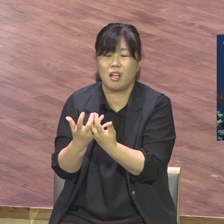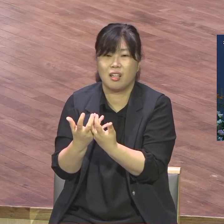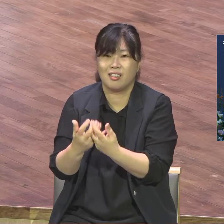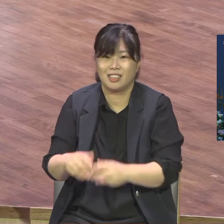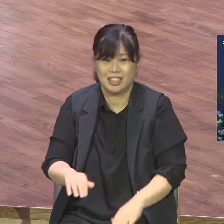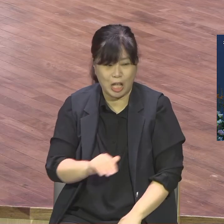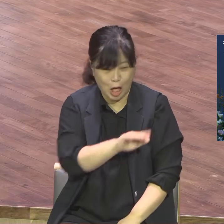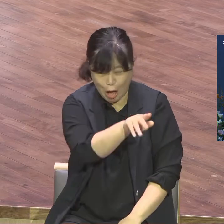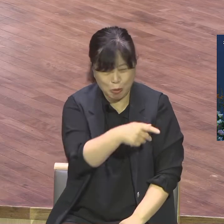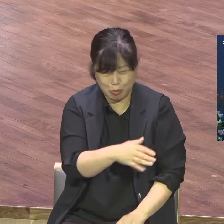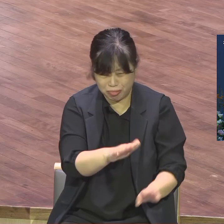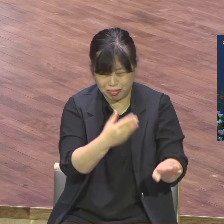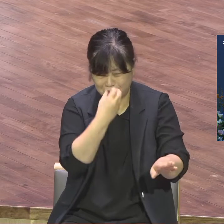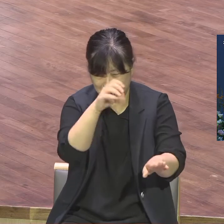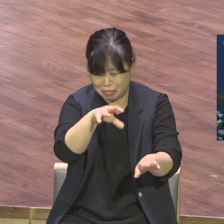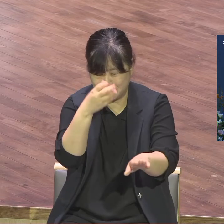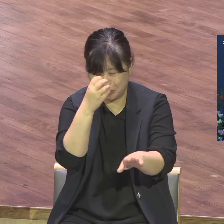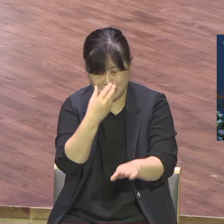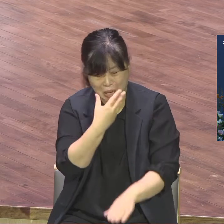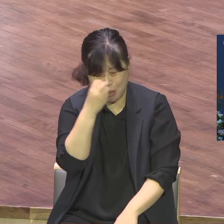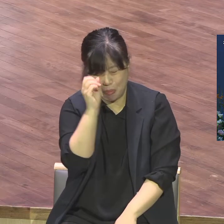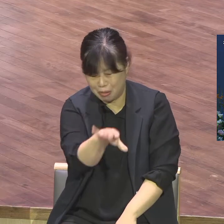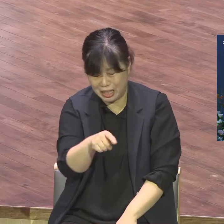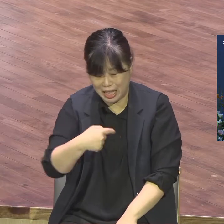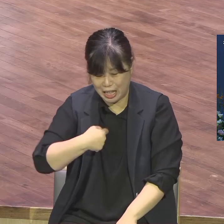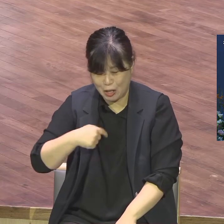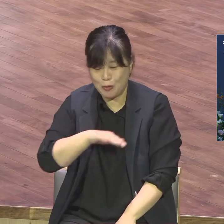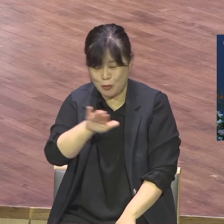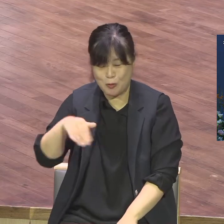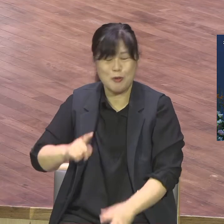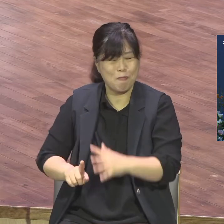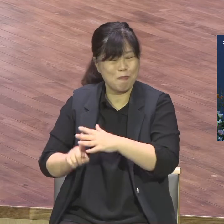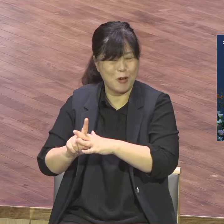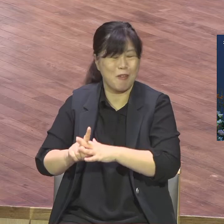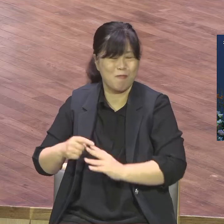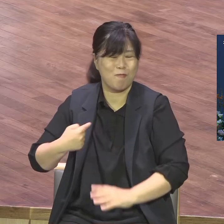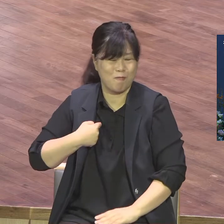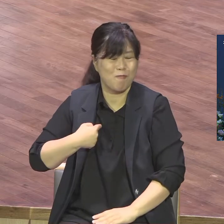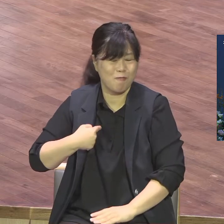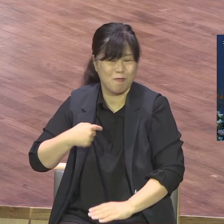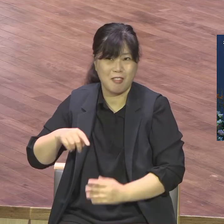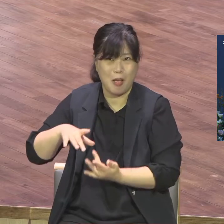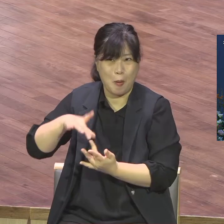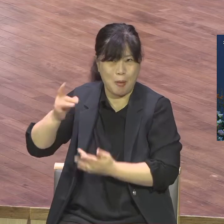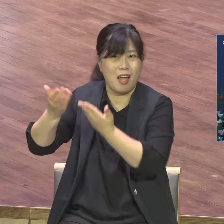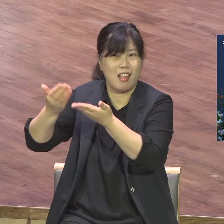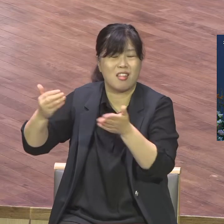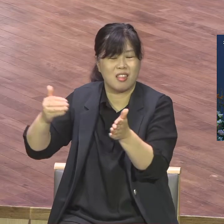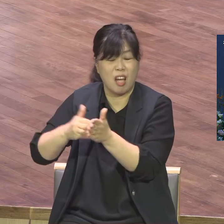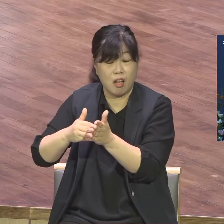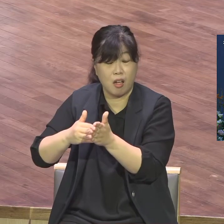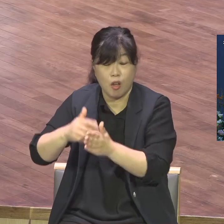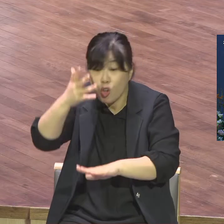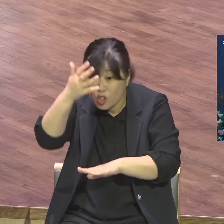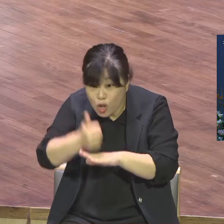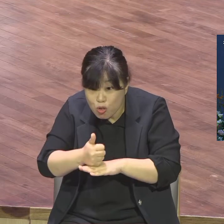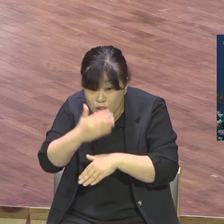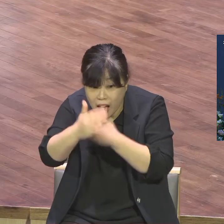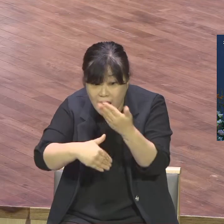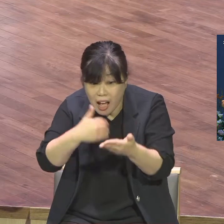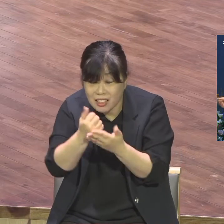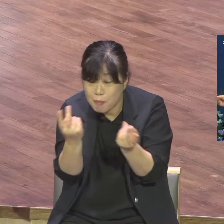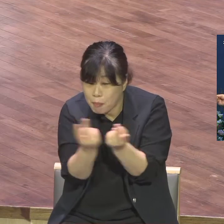주장만 계속하고 있으니까 노예 속국 포로 반 죽이는 거예요. 그냥 왜